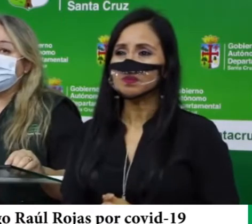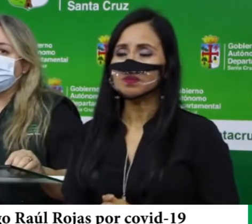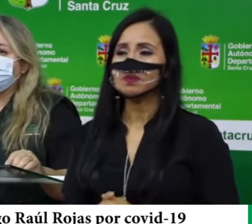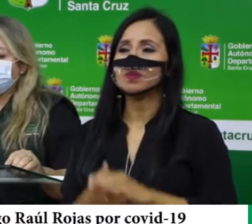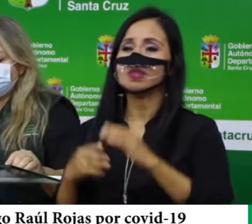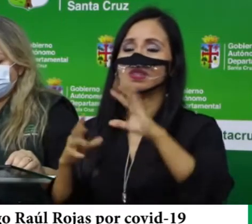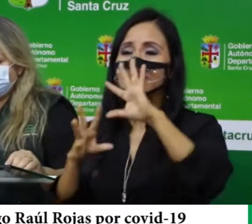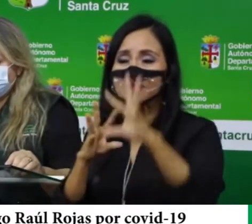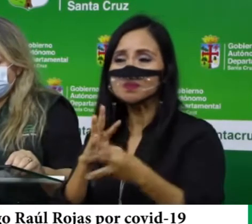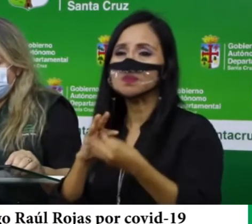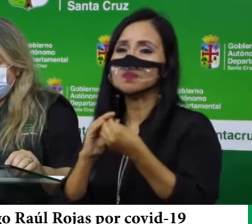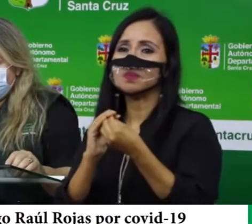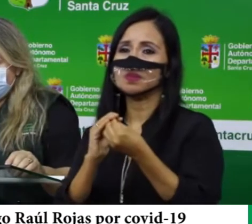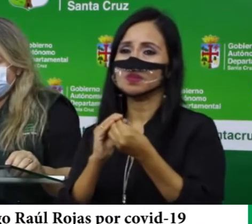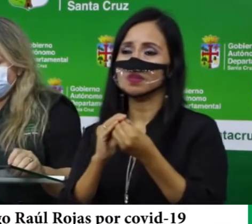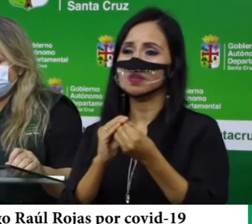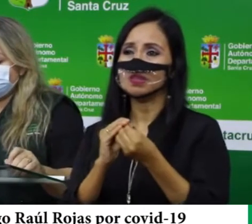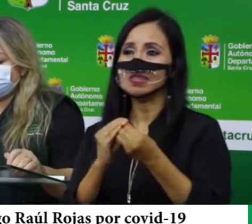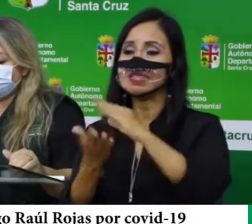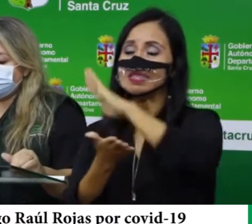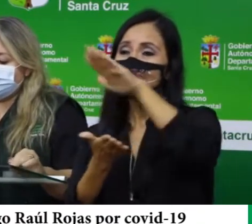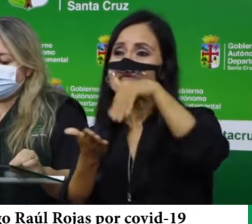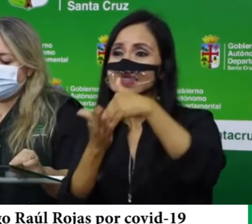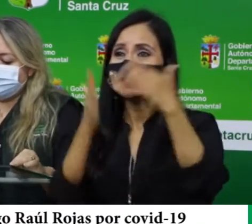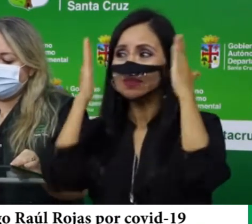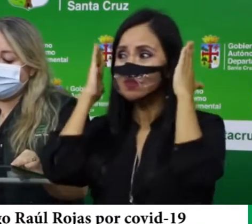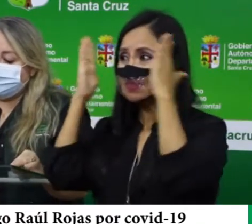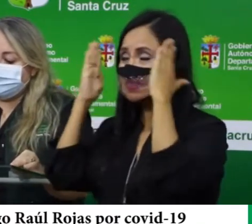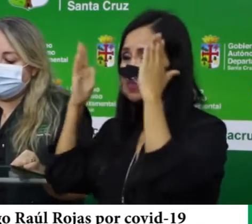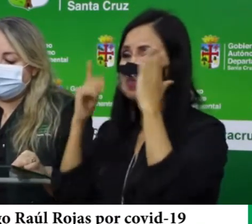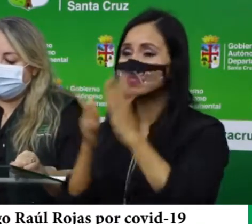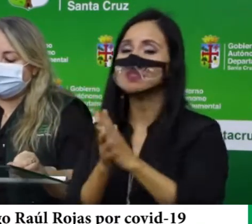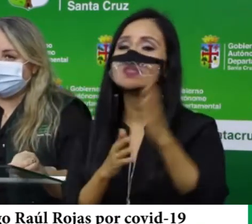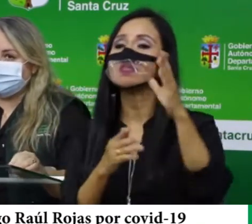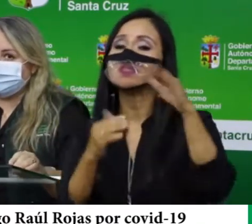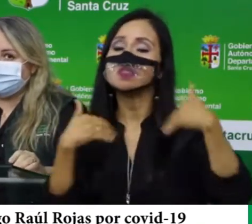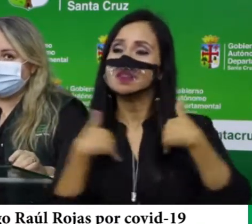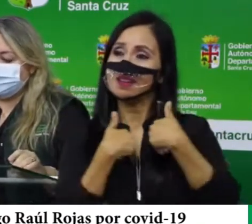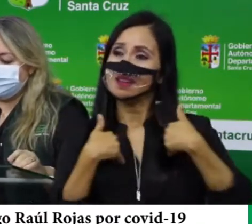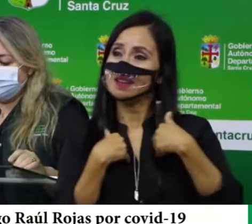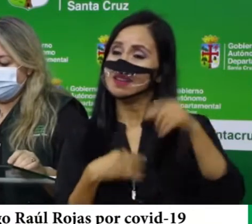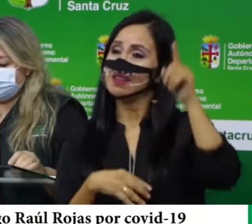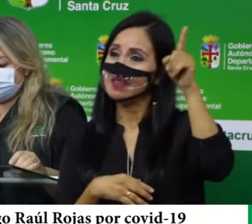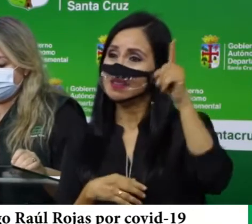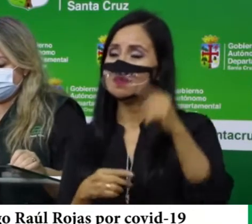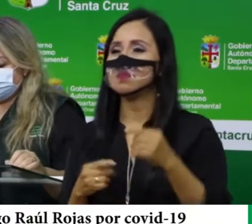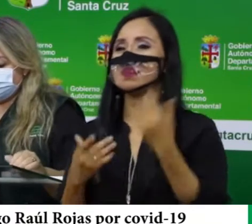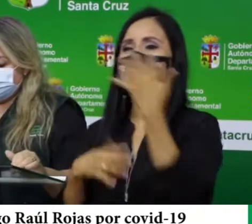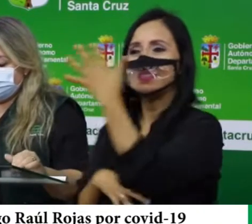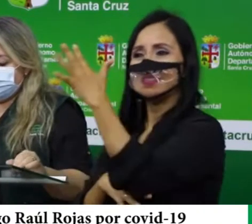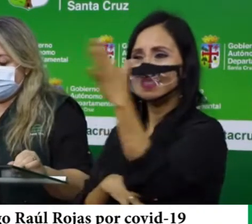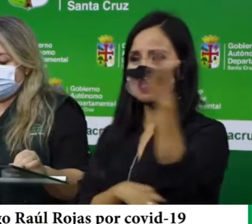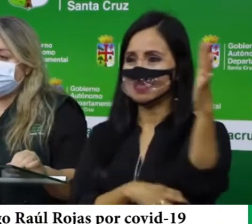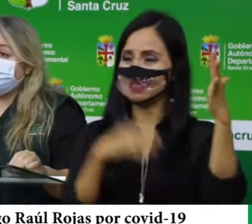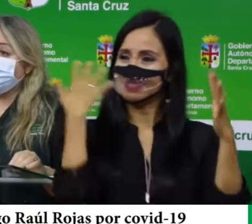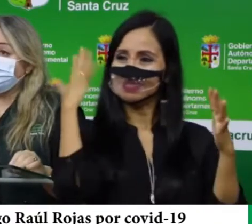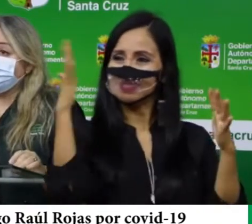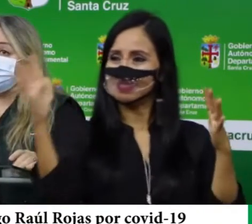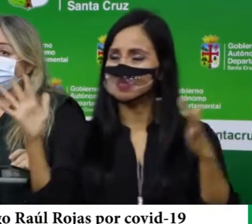Se implementó el Centro de Atención y Derivación de Animales Silvestres